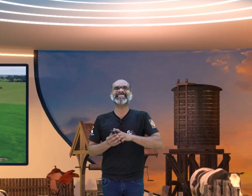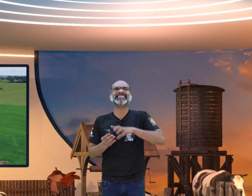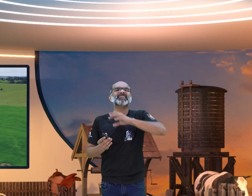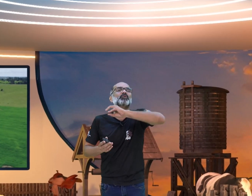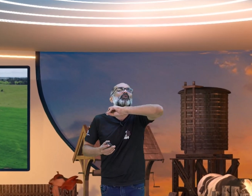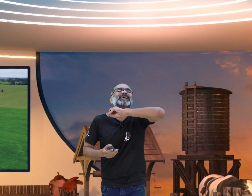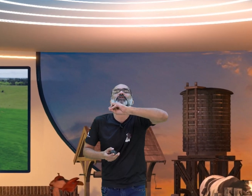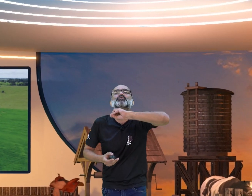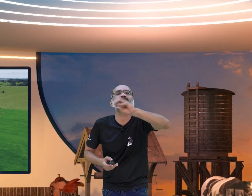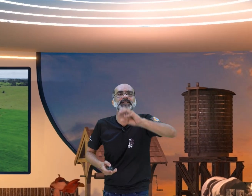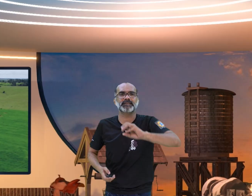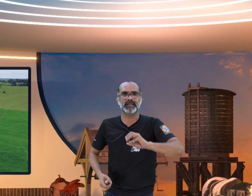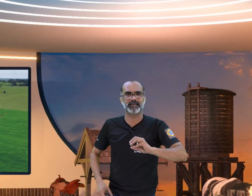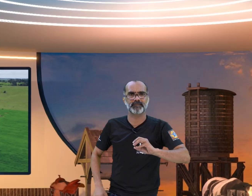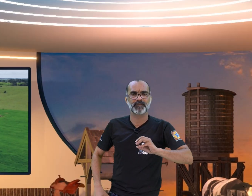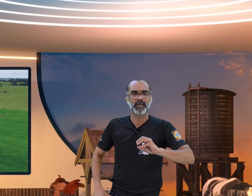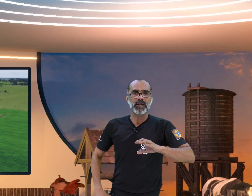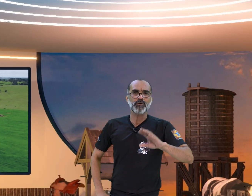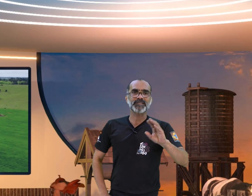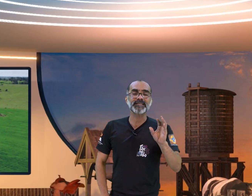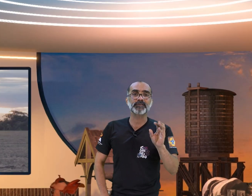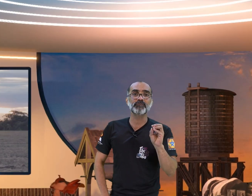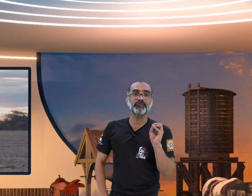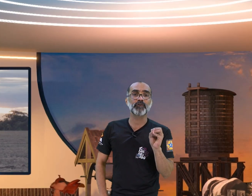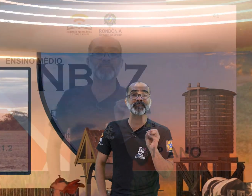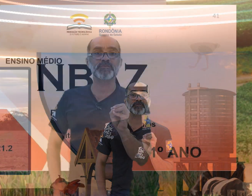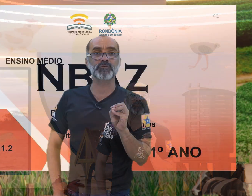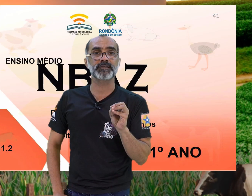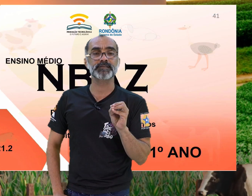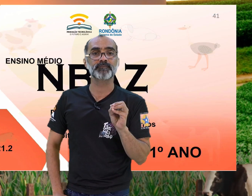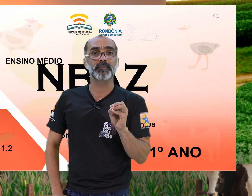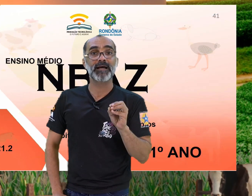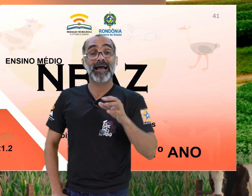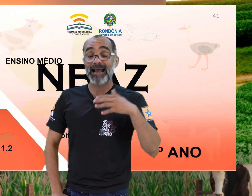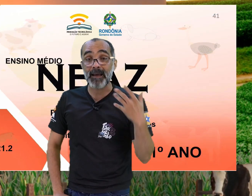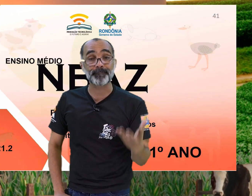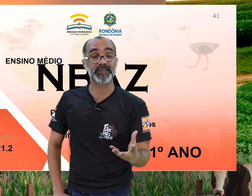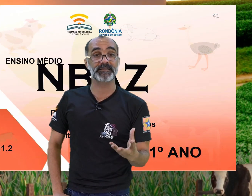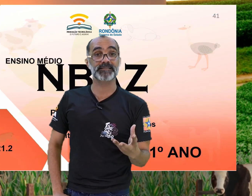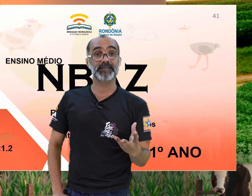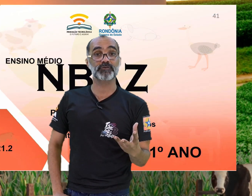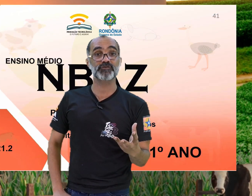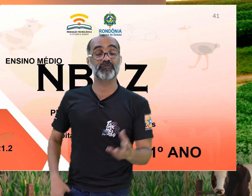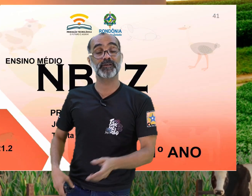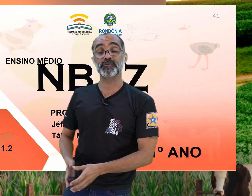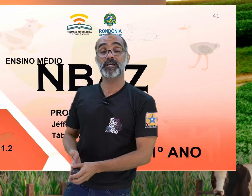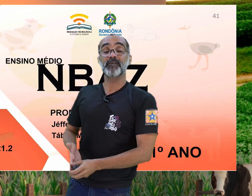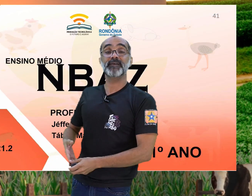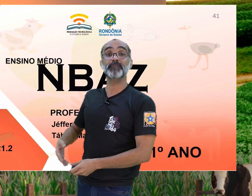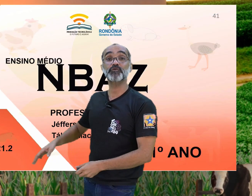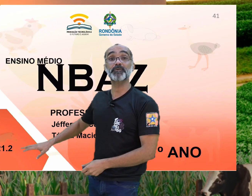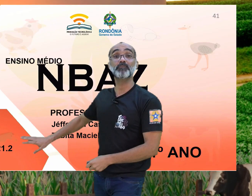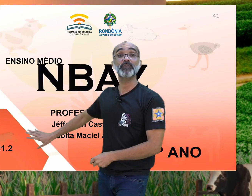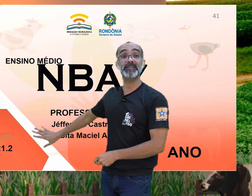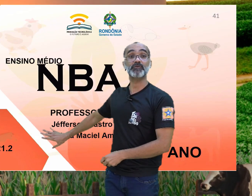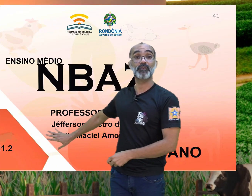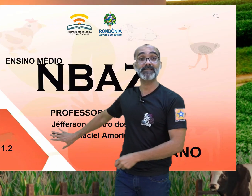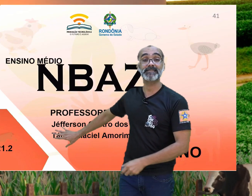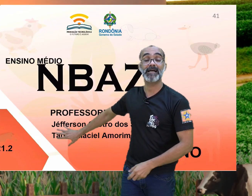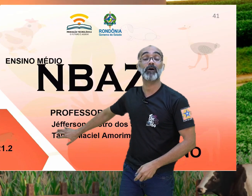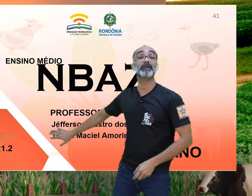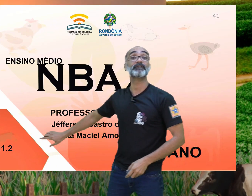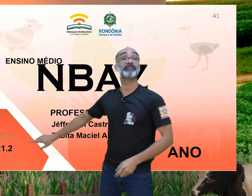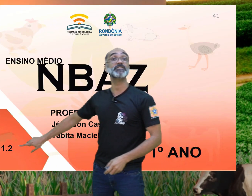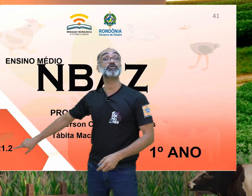gente sanar qualquer dúvida que tenha. Eu sei que são informações rápidas, né, que nós tivemos. Falamos sobre